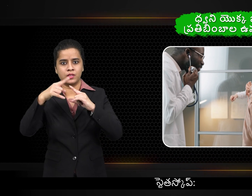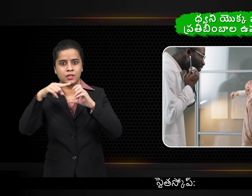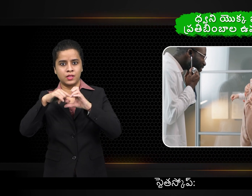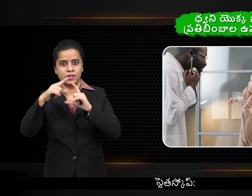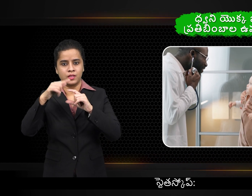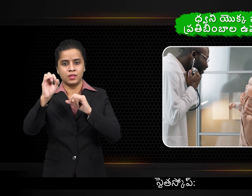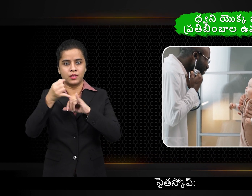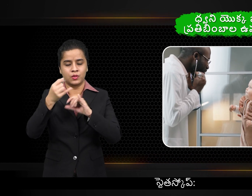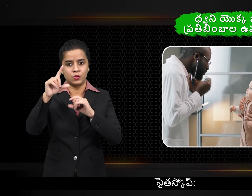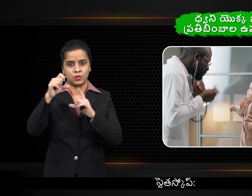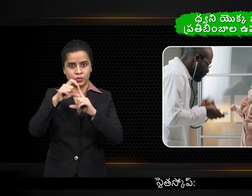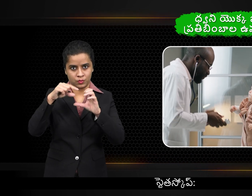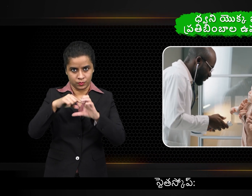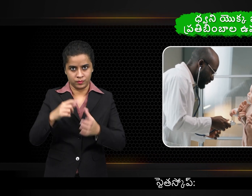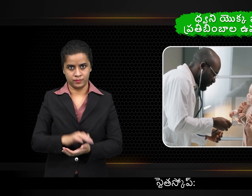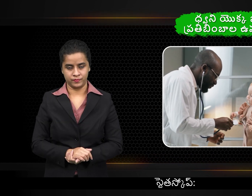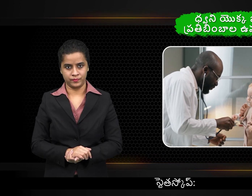స్టెతస్కోప్.